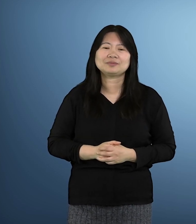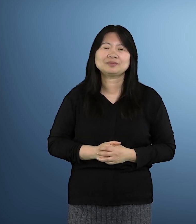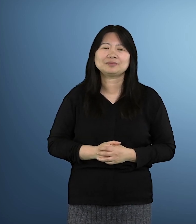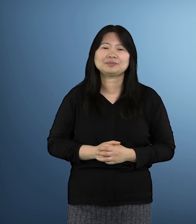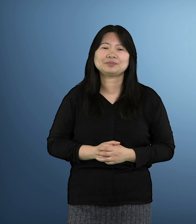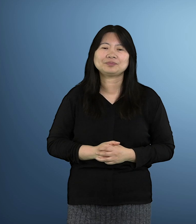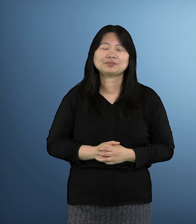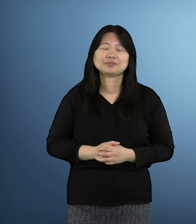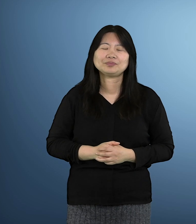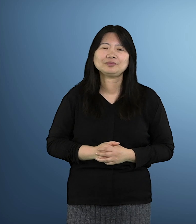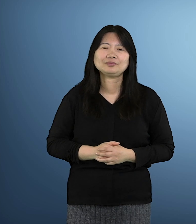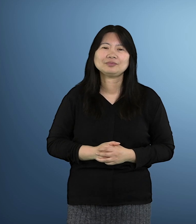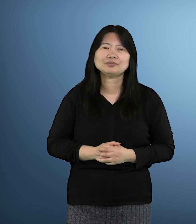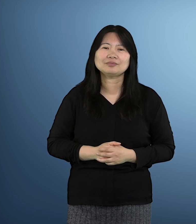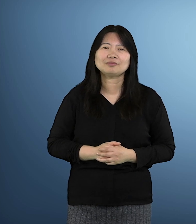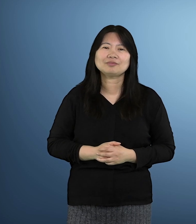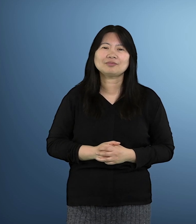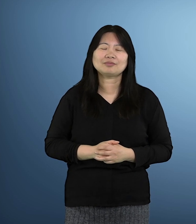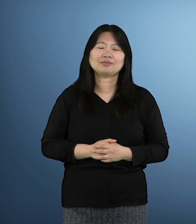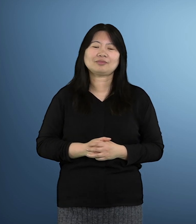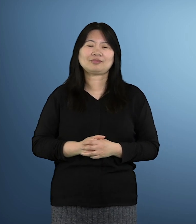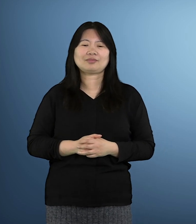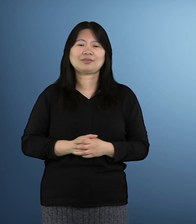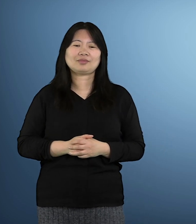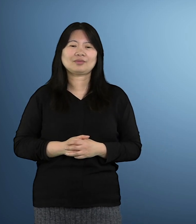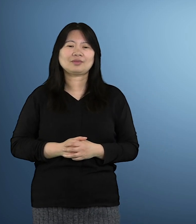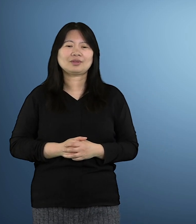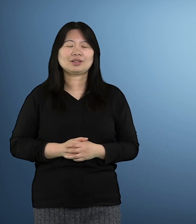계속 교대로 돌아가는 겁니다.